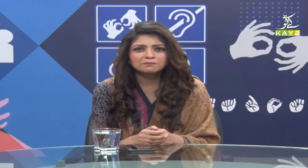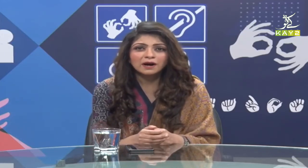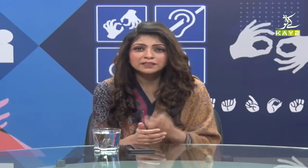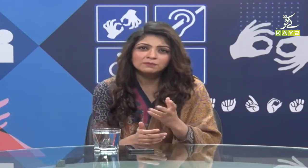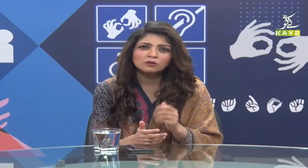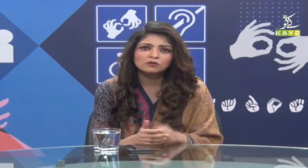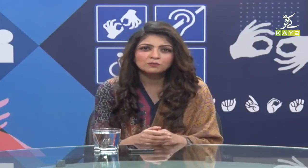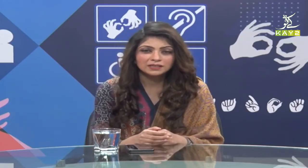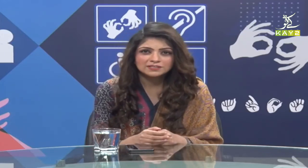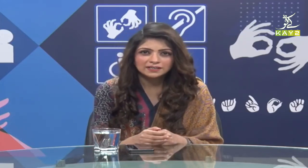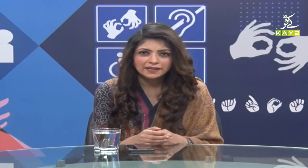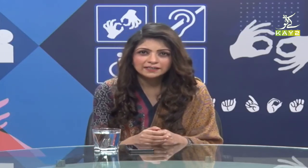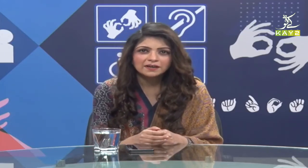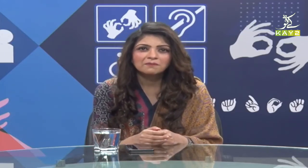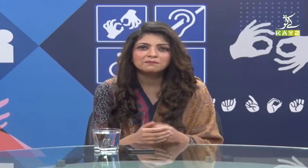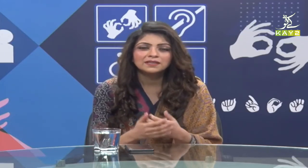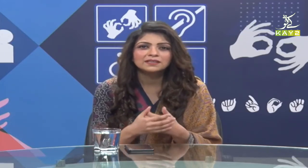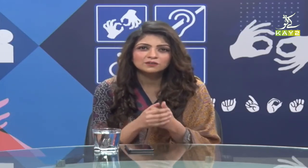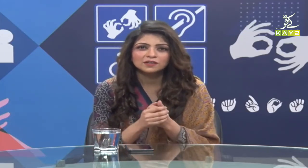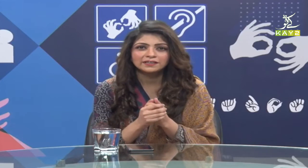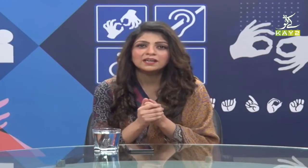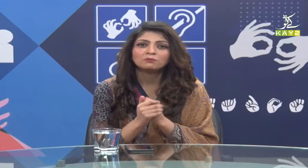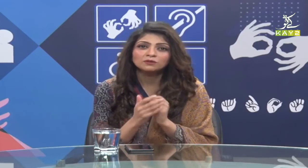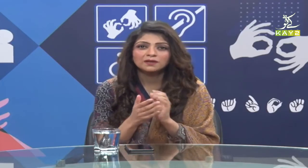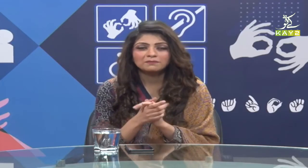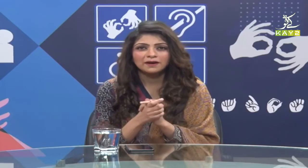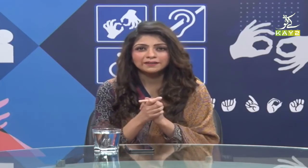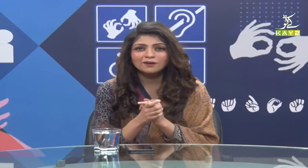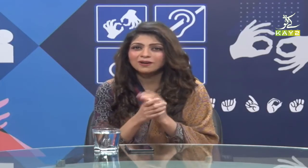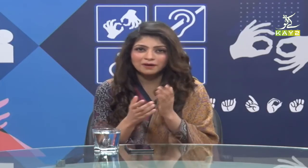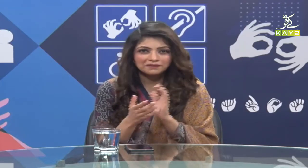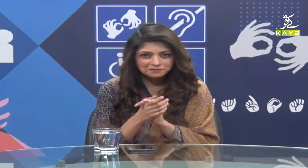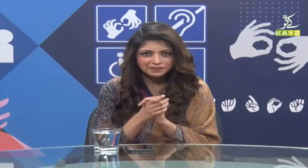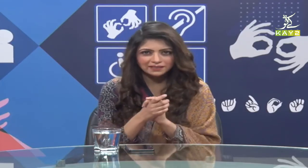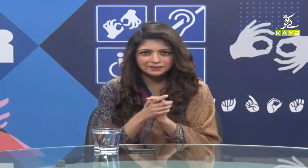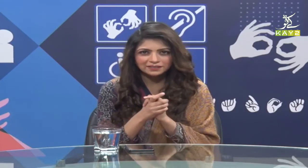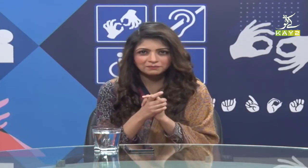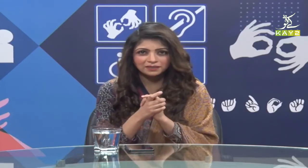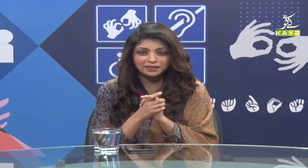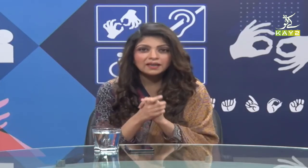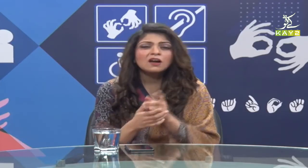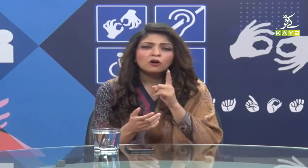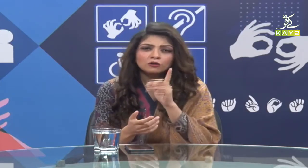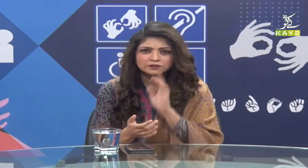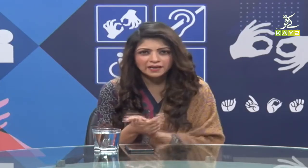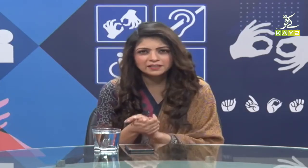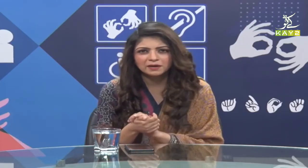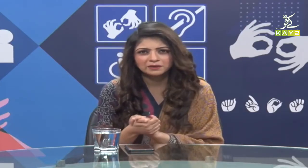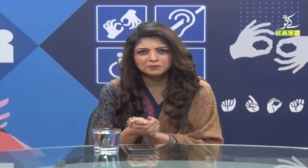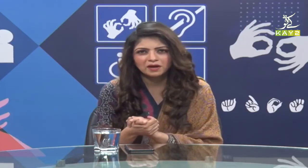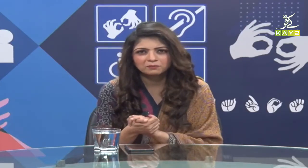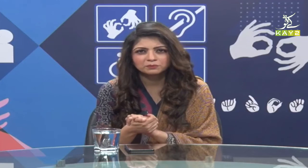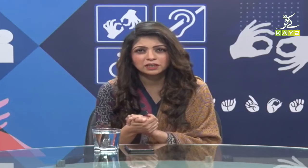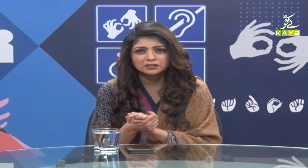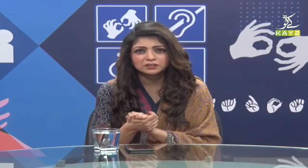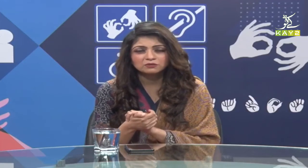और बाकी भी लोगों को पता चल रहा है कि हम भी इस सोसाइटी का बहुत बड़ा पार्ट हैं और हमारे में भी टैलेंट की कमी नहीं है। और हुसैन के बारे